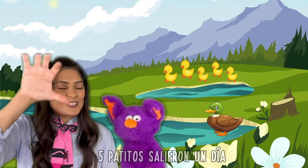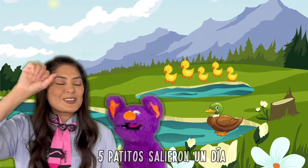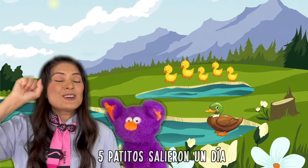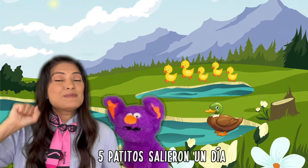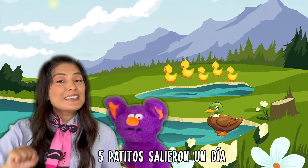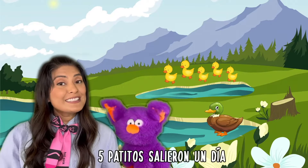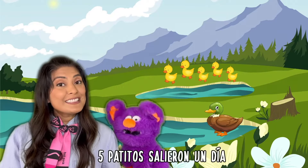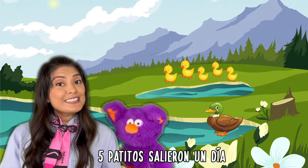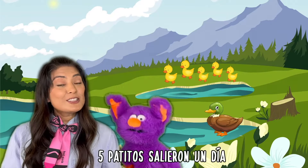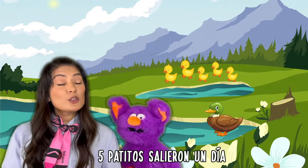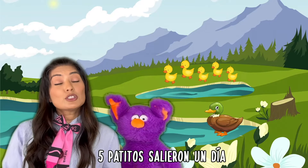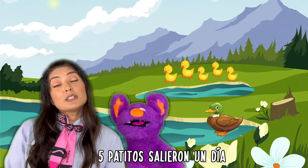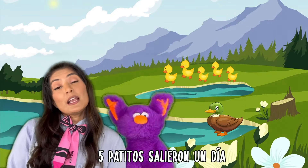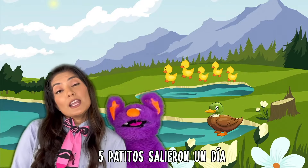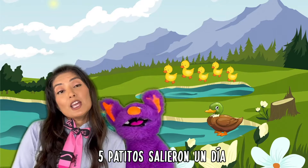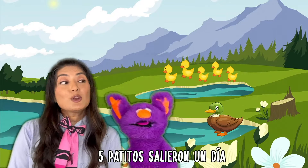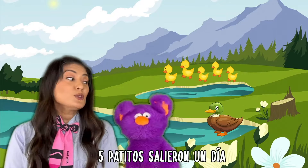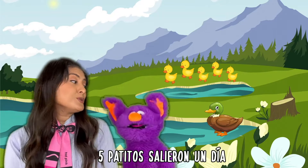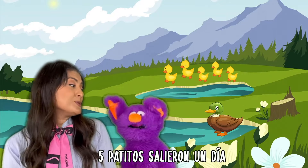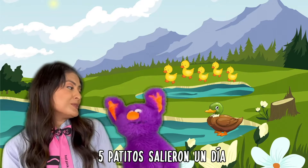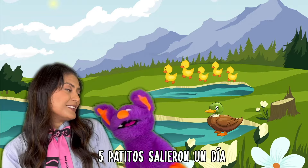Cinco patitos salieron un día